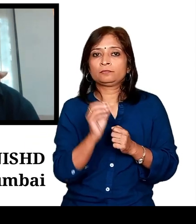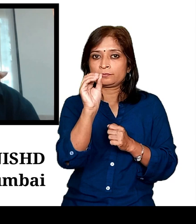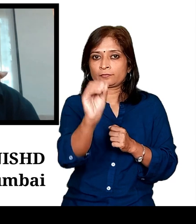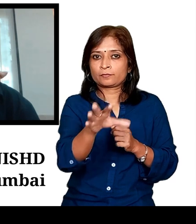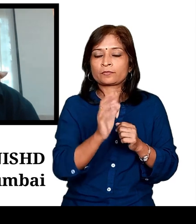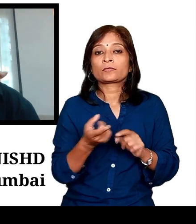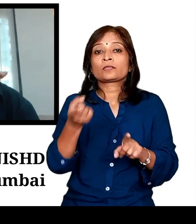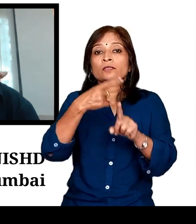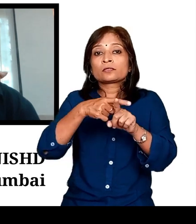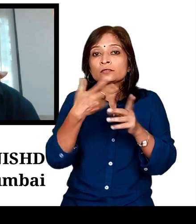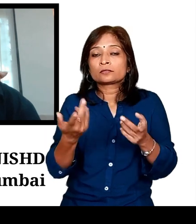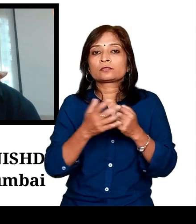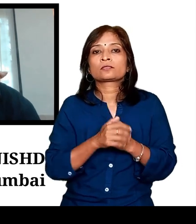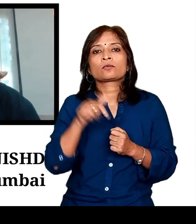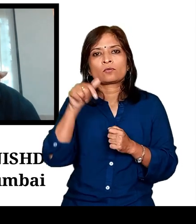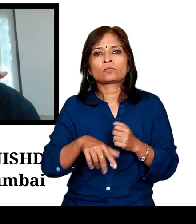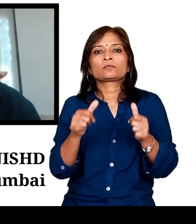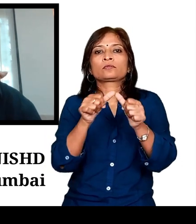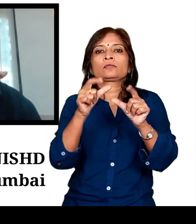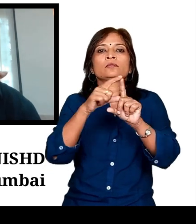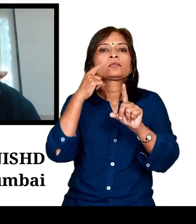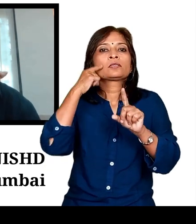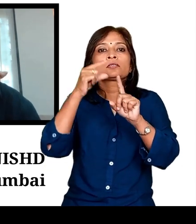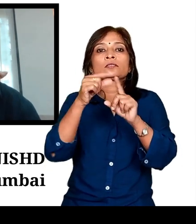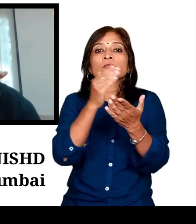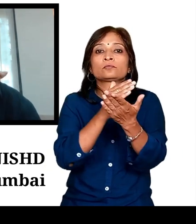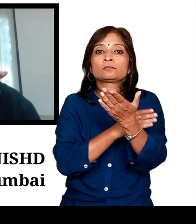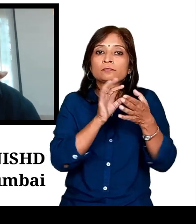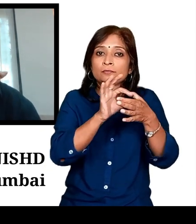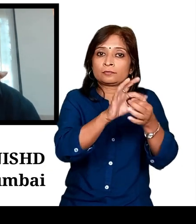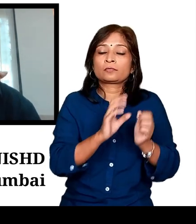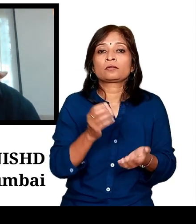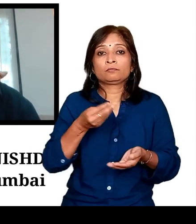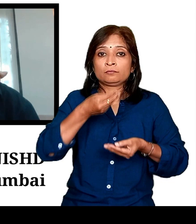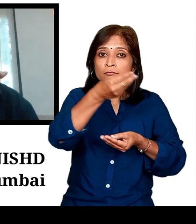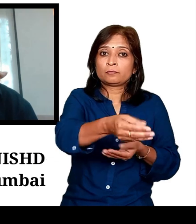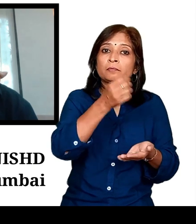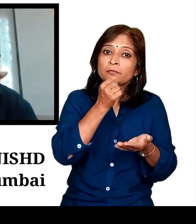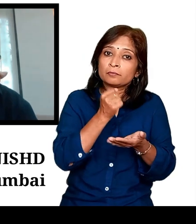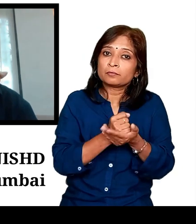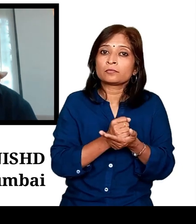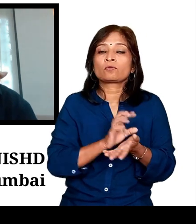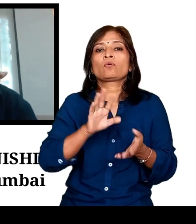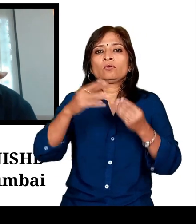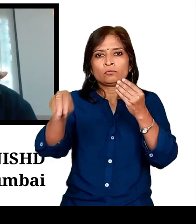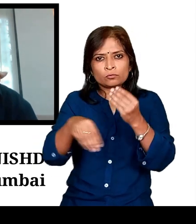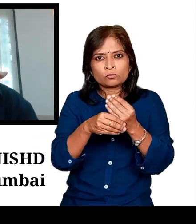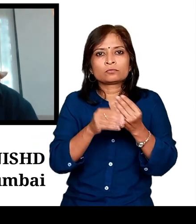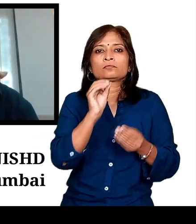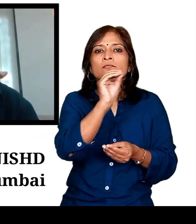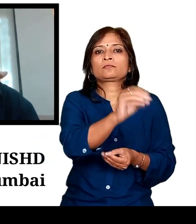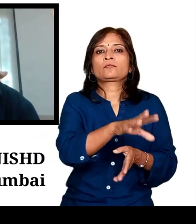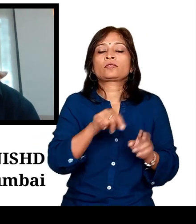के साथ में हमने कुछ ऐसे एडिप के अंदर में देना चाहिए ऐसे इंस्ट्रूमेंट को और ऐड किया है.